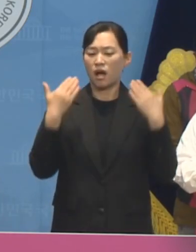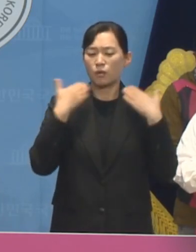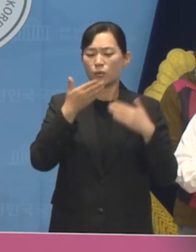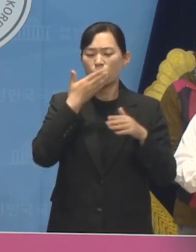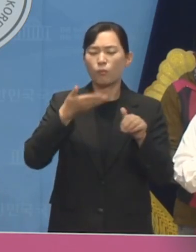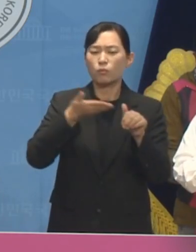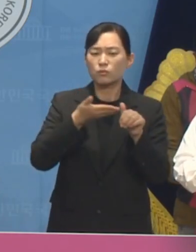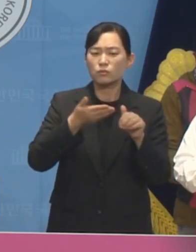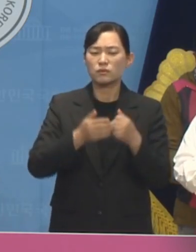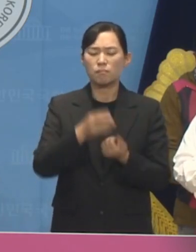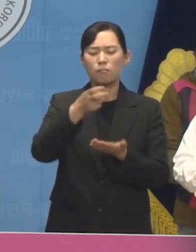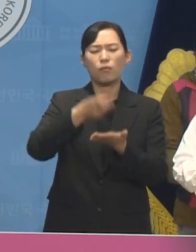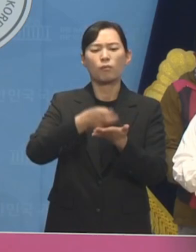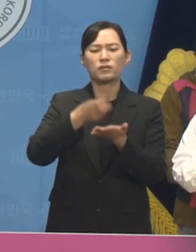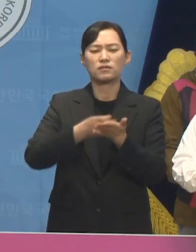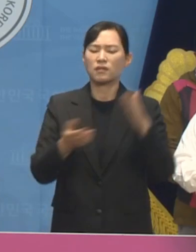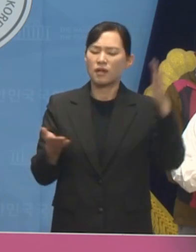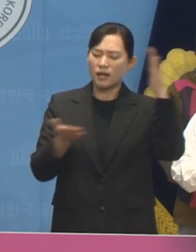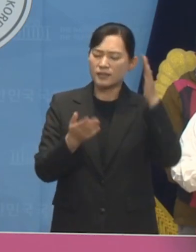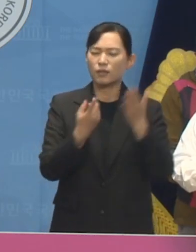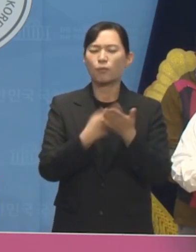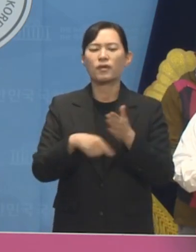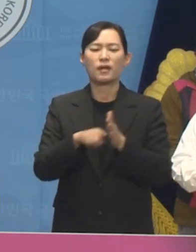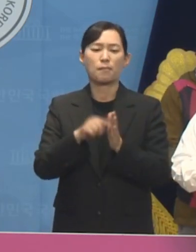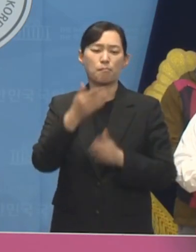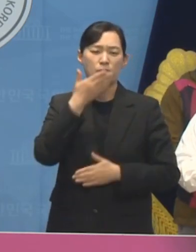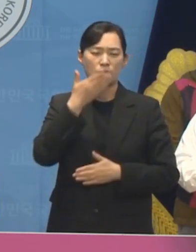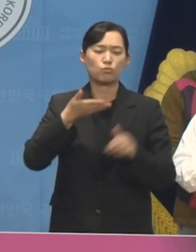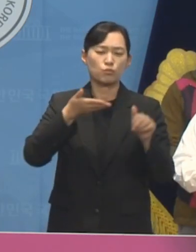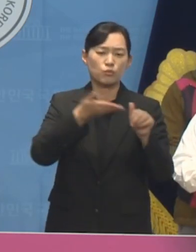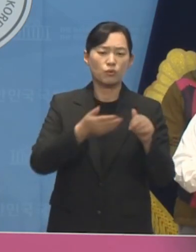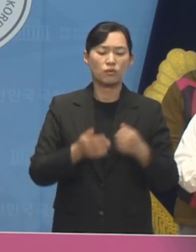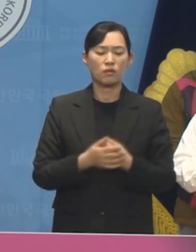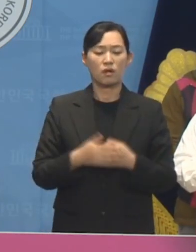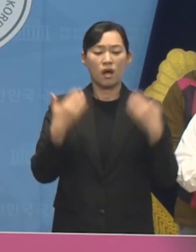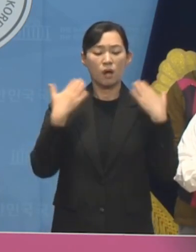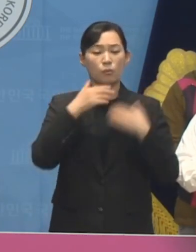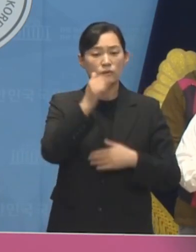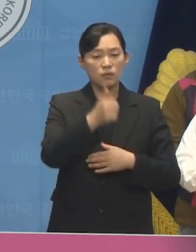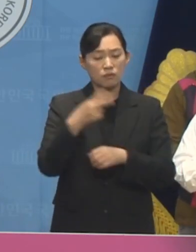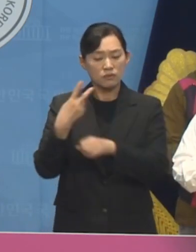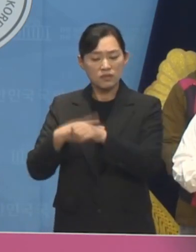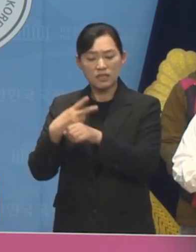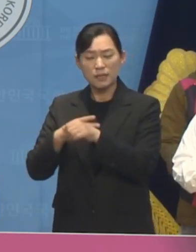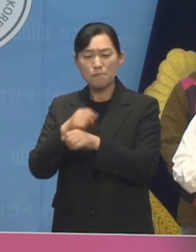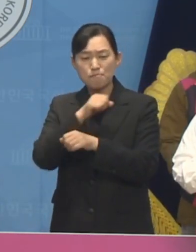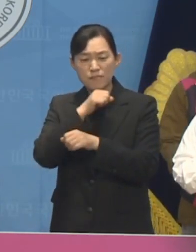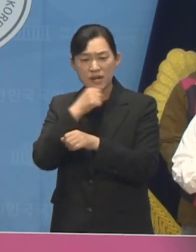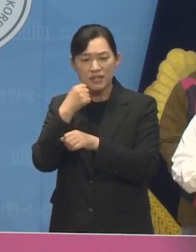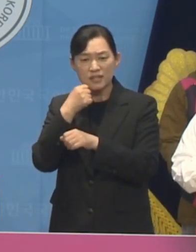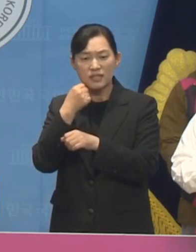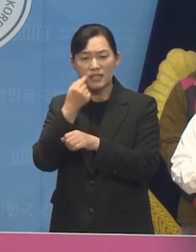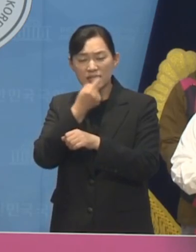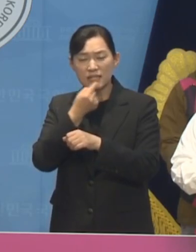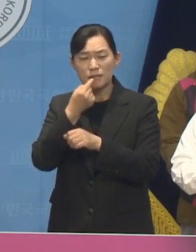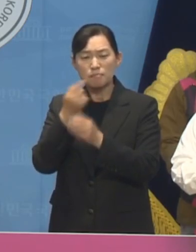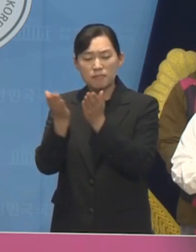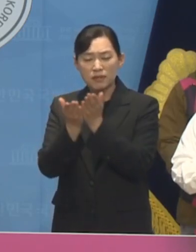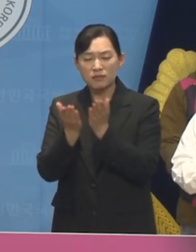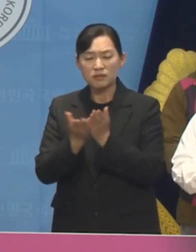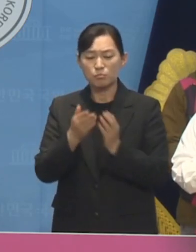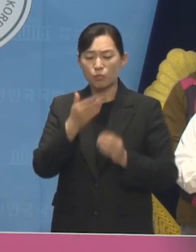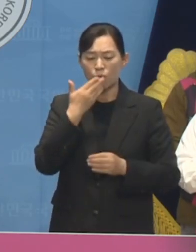학교급식은 법률에서 학생을 위한 급식입니다. 학교장과 교직원 입맛에 맞는 식단,